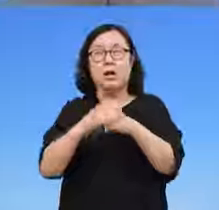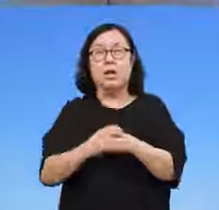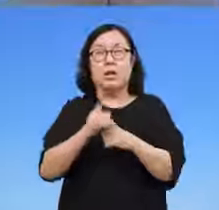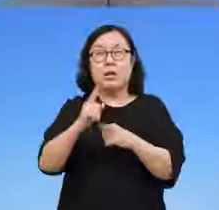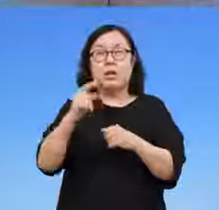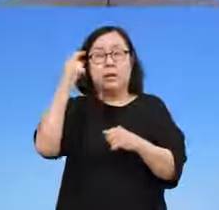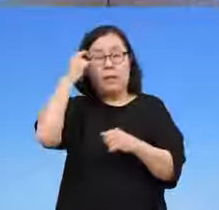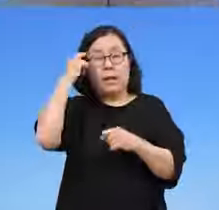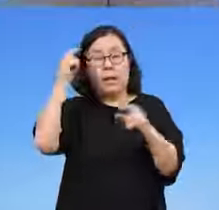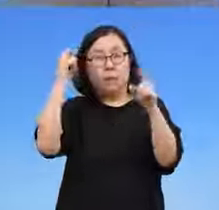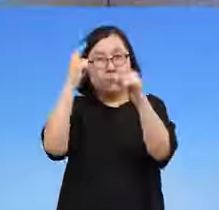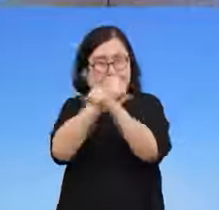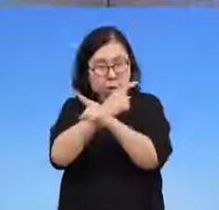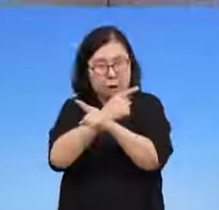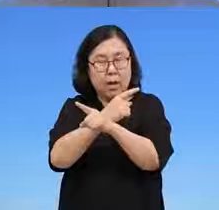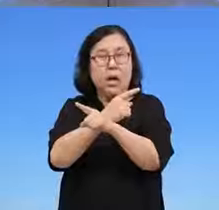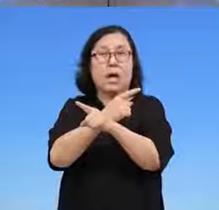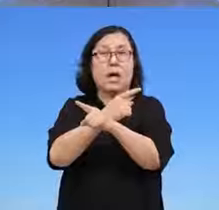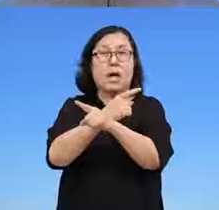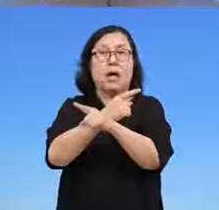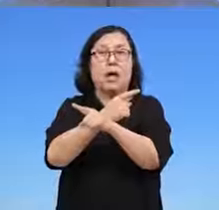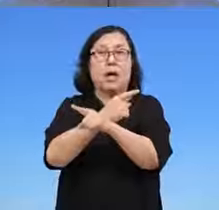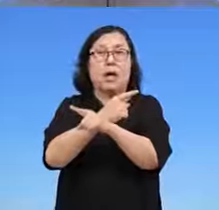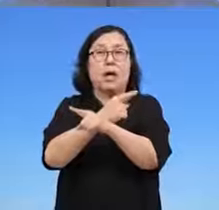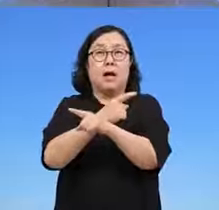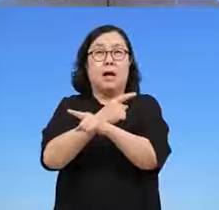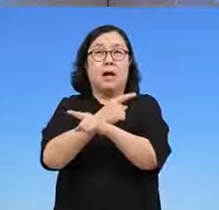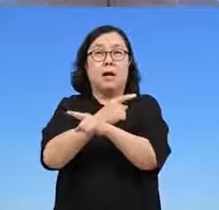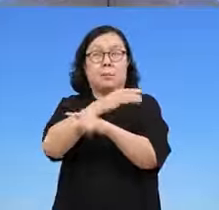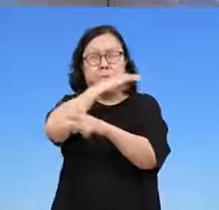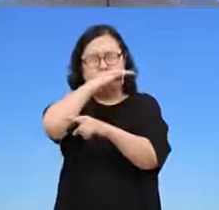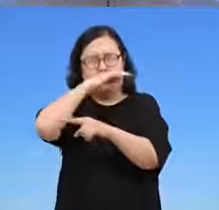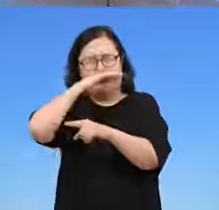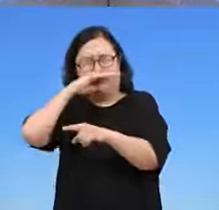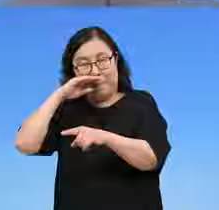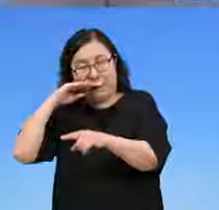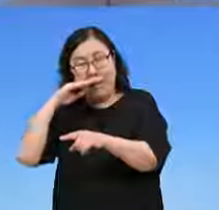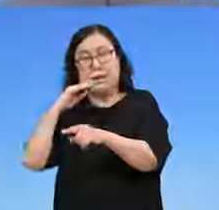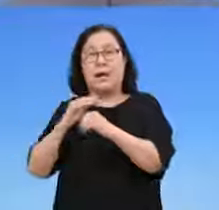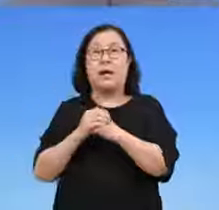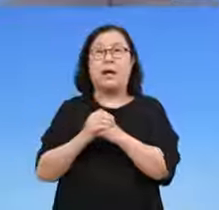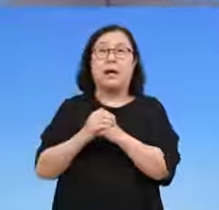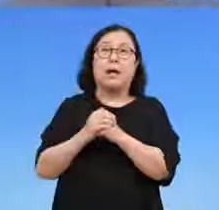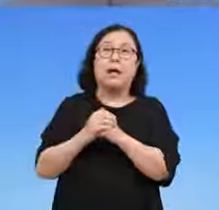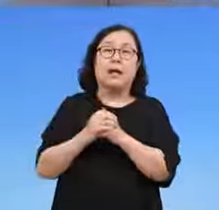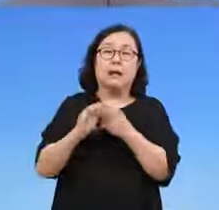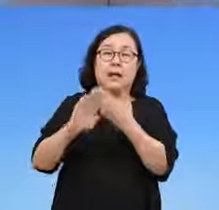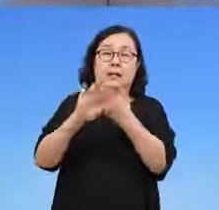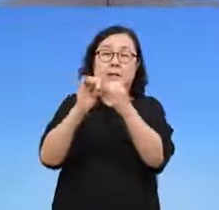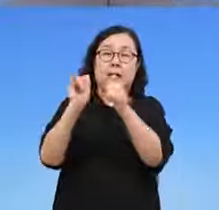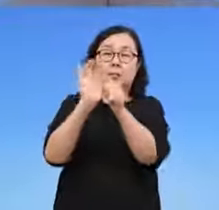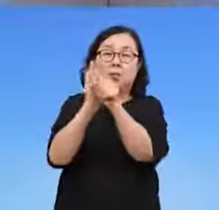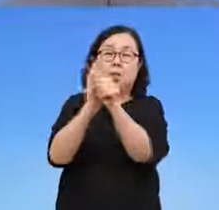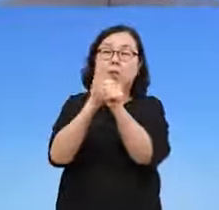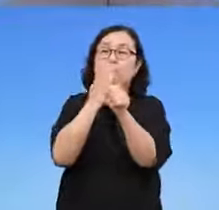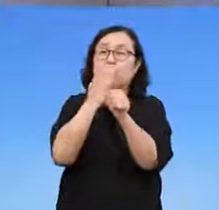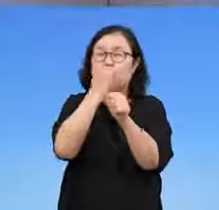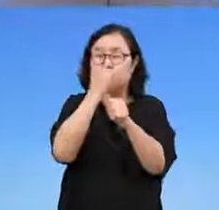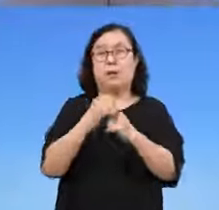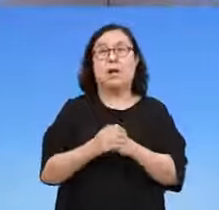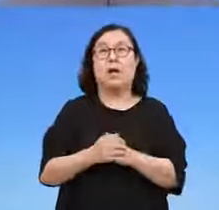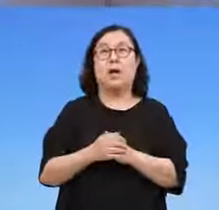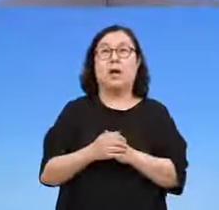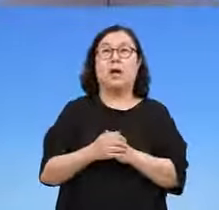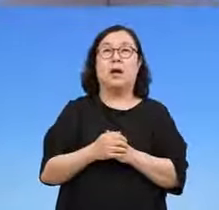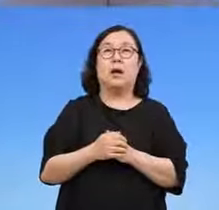있는데요, 이거를 교정해야 제대로 된 지붕 뚫는 네 사람이 된다는 겁니다. 하나님은 제게 신실한 아버지세요. 이걸